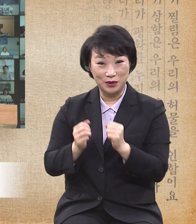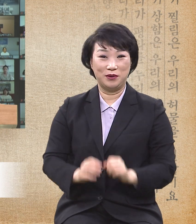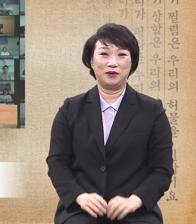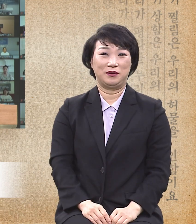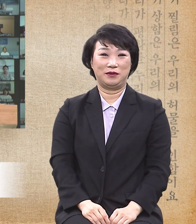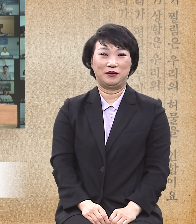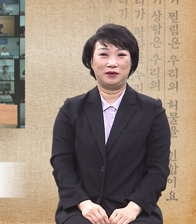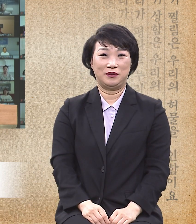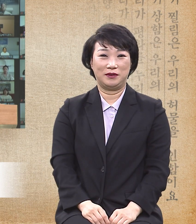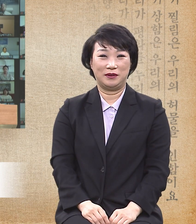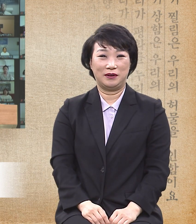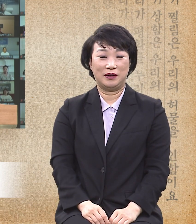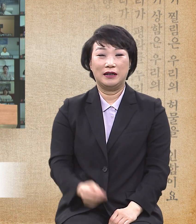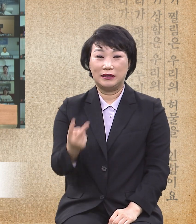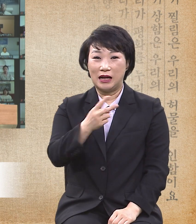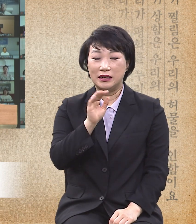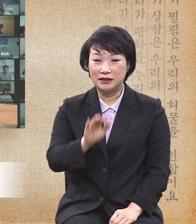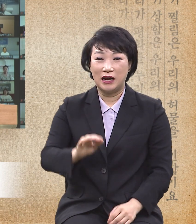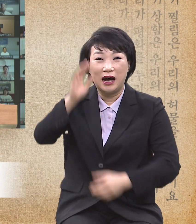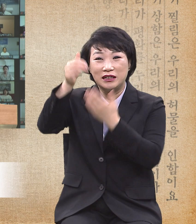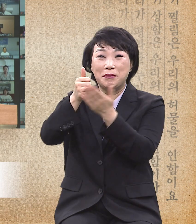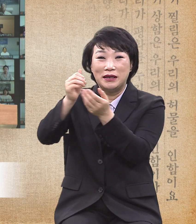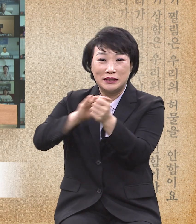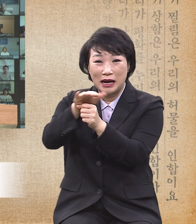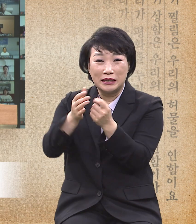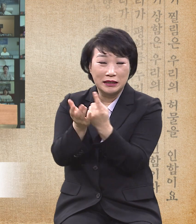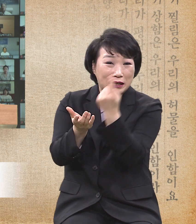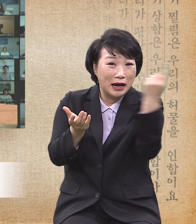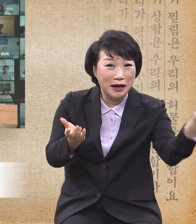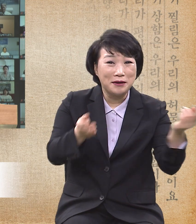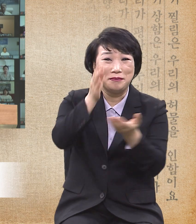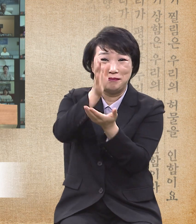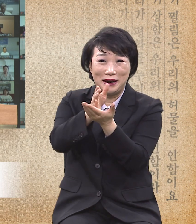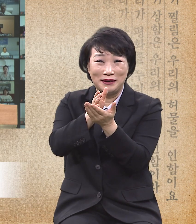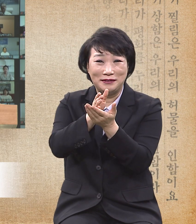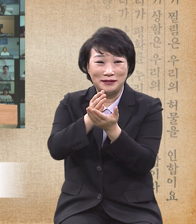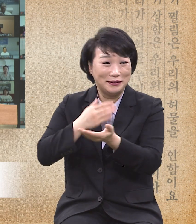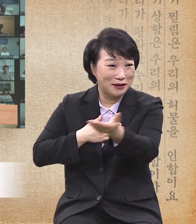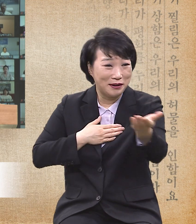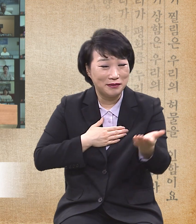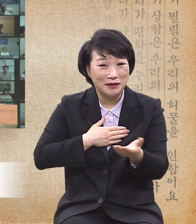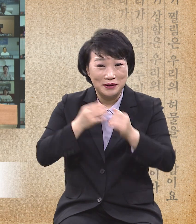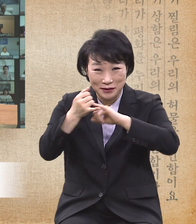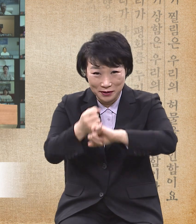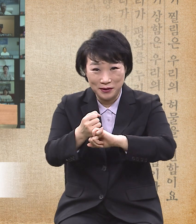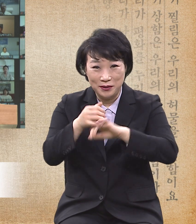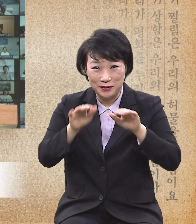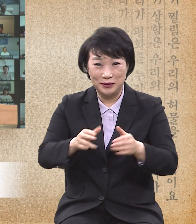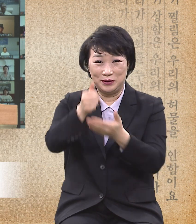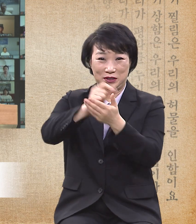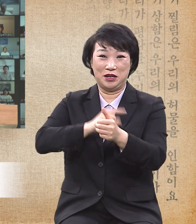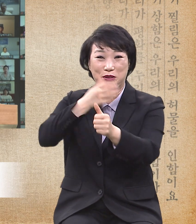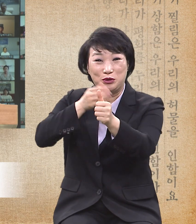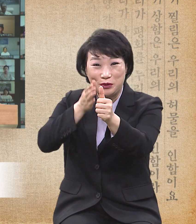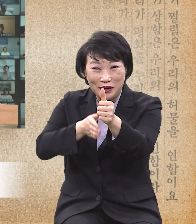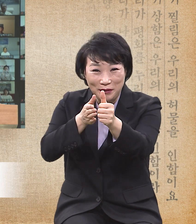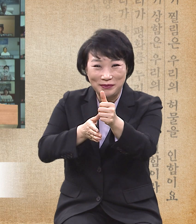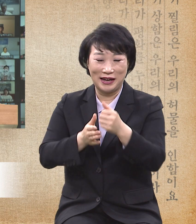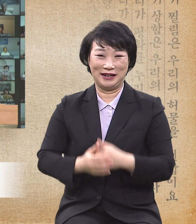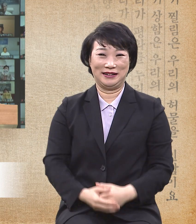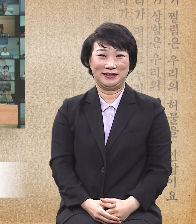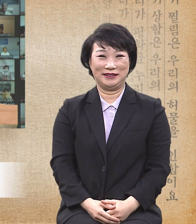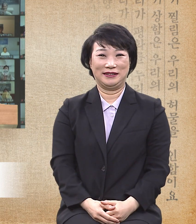순종함으로 다시는 하나님의 사랑에서 나가지 않는 여러분 되기를 주님의 이름으로 축원합니다.